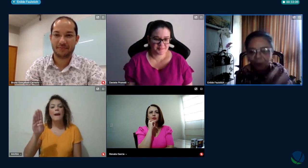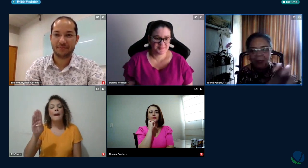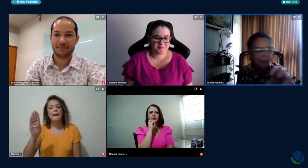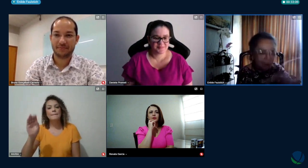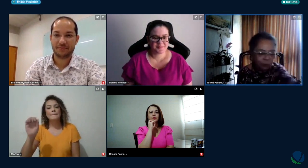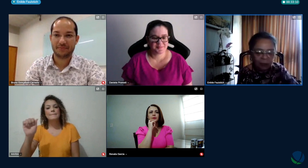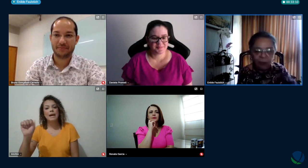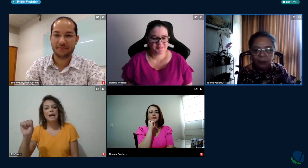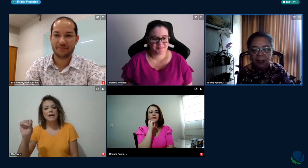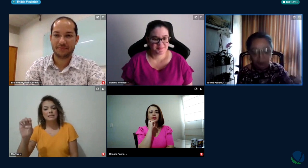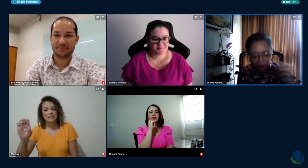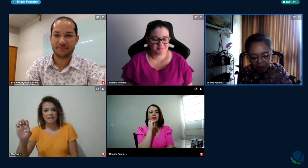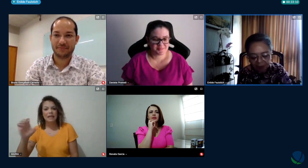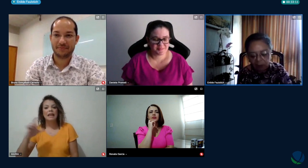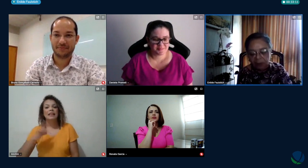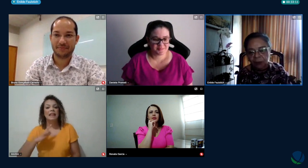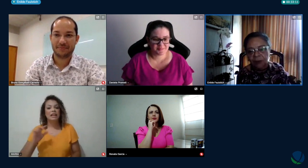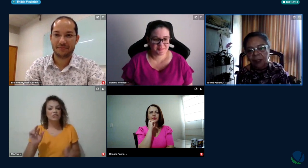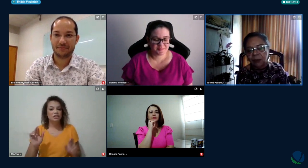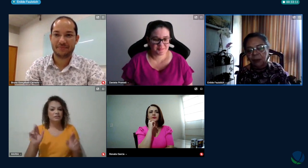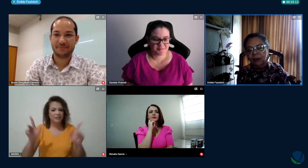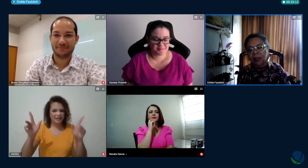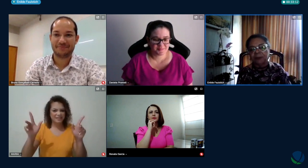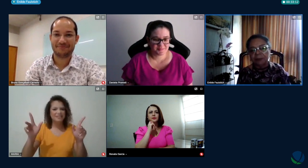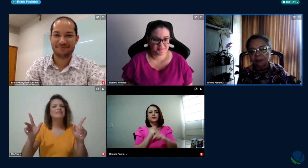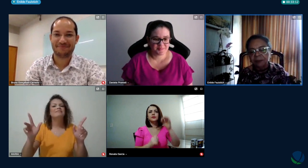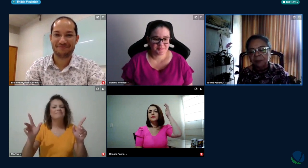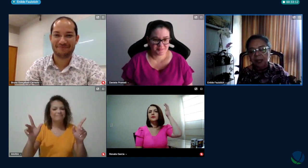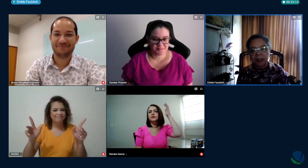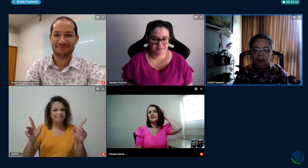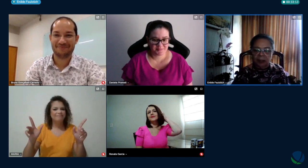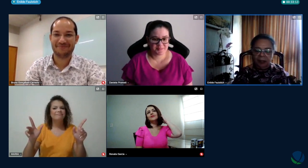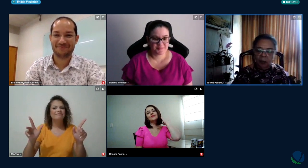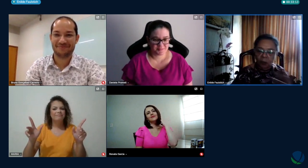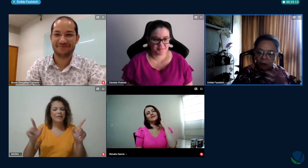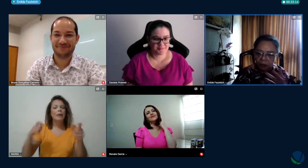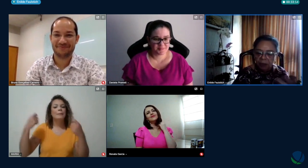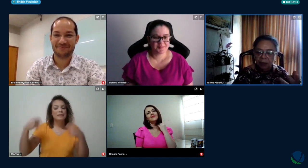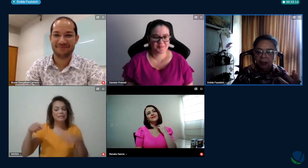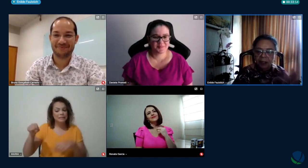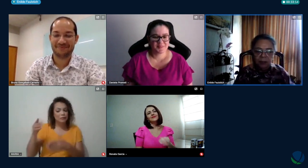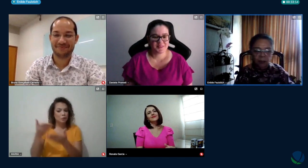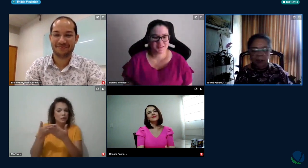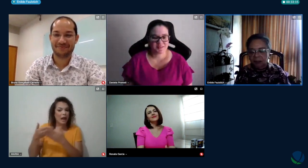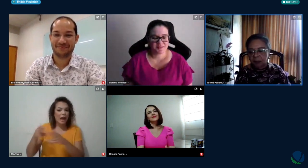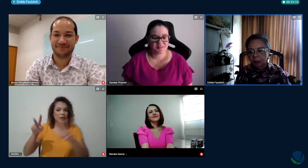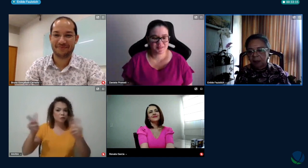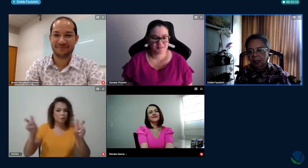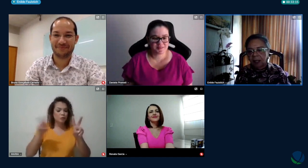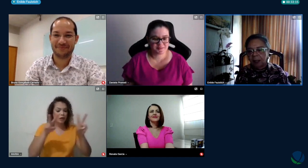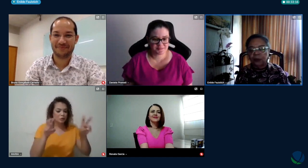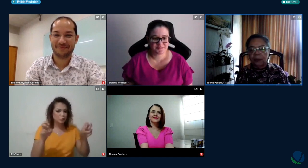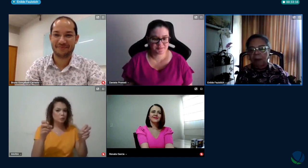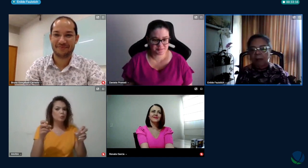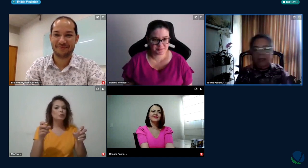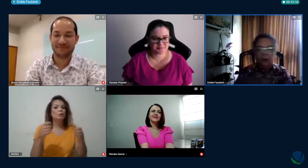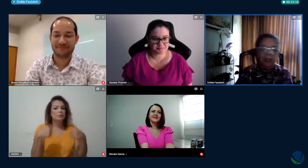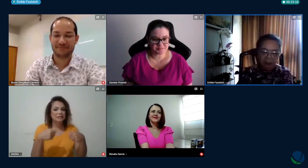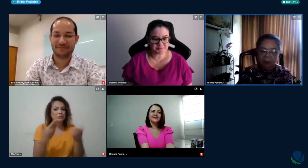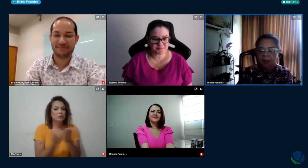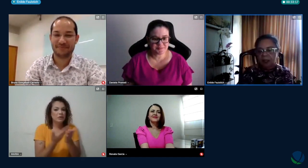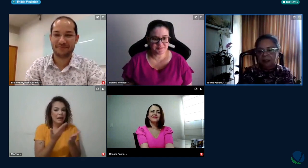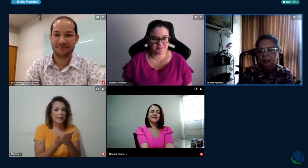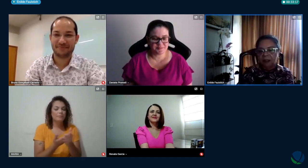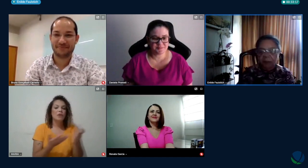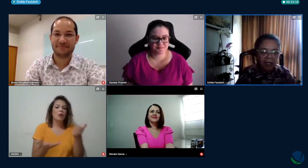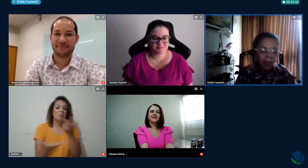quase chegou lá, mas eu já anotei aqui, eu digo, esse é outro assunto, tem de voltar. A questão até onde isso é um lexema, é morfema base ou é